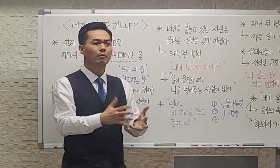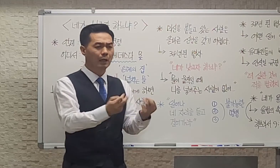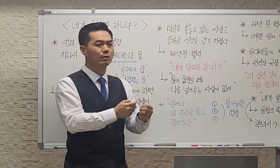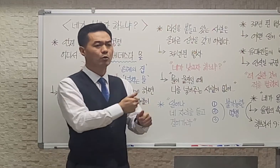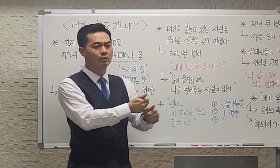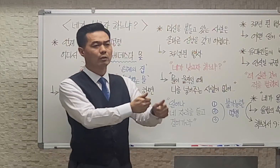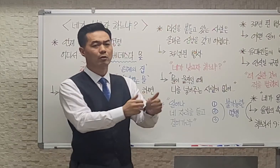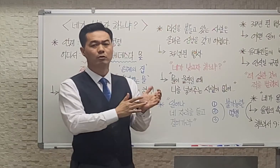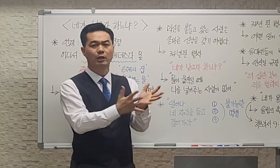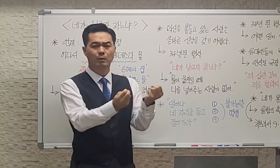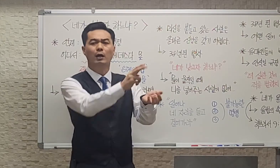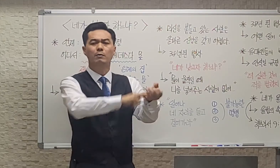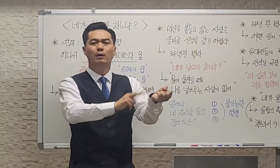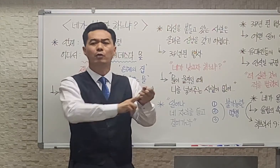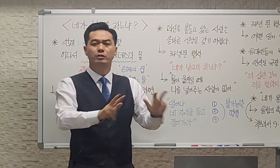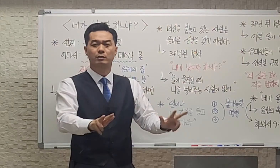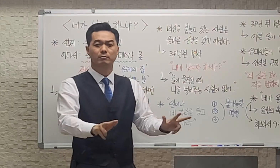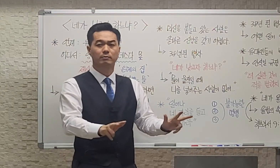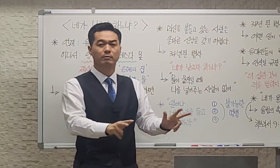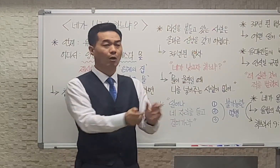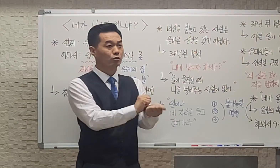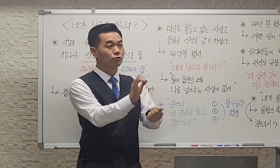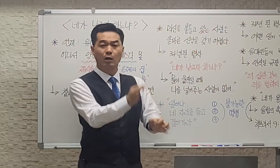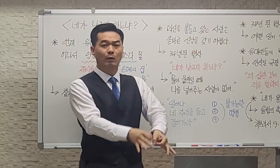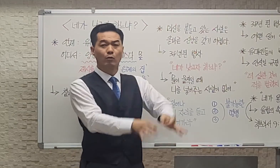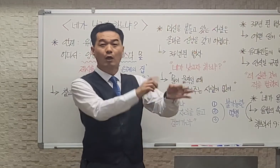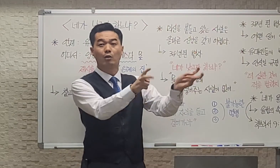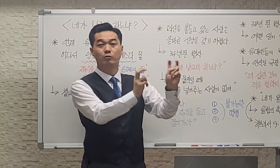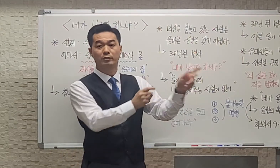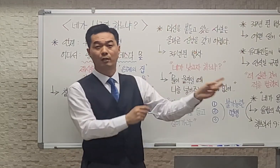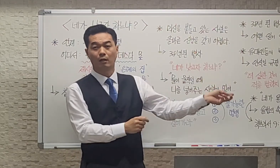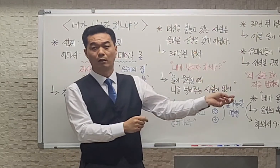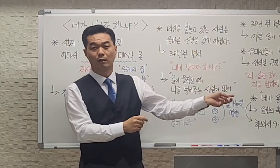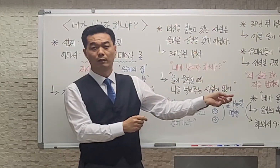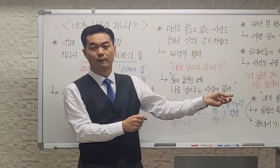많이 돌아다녀요. 그 약이 많이 팔려요 지금. 주가가 막 올라가요 그 회사가.